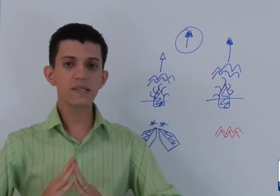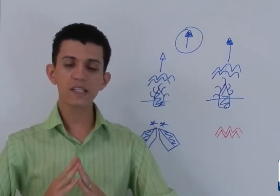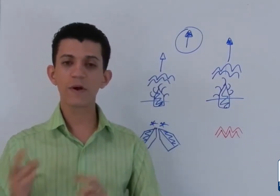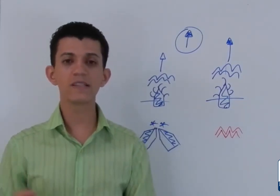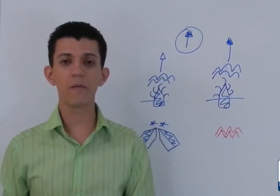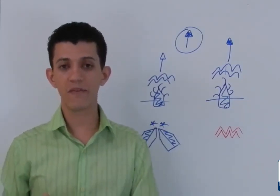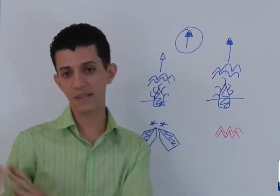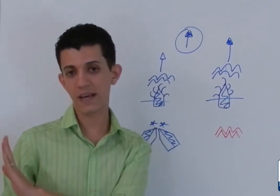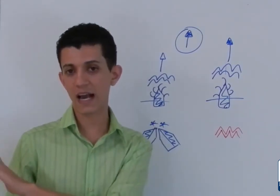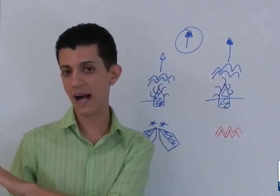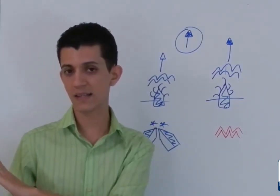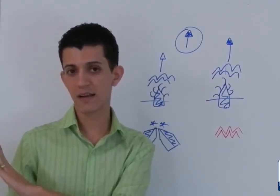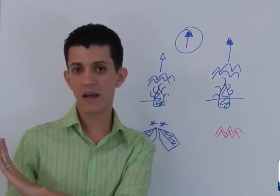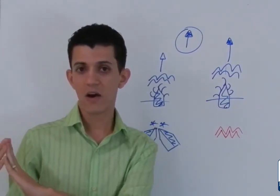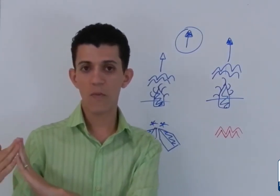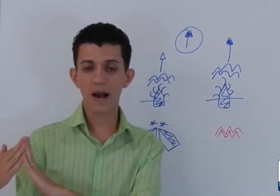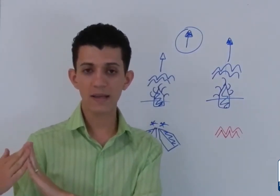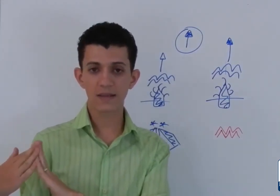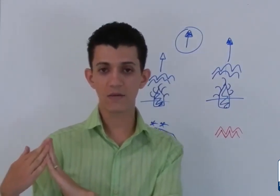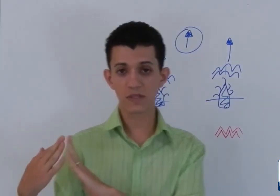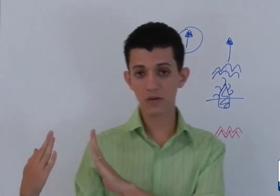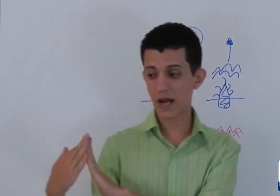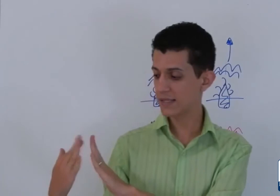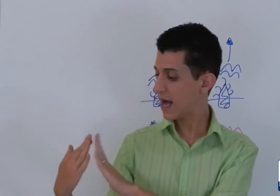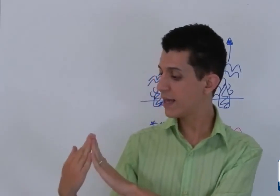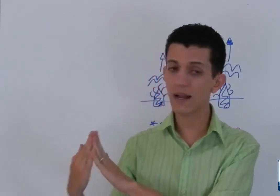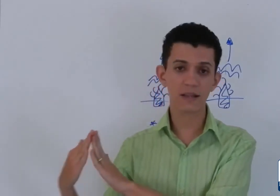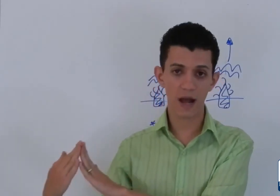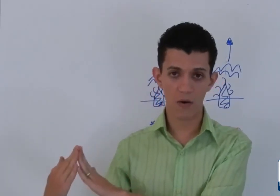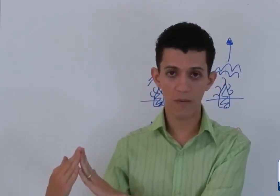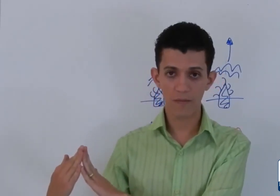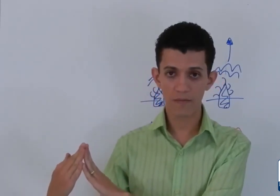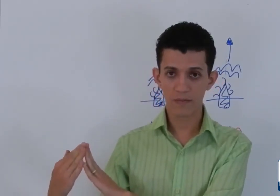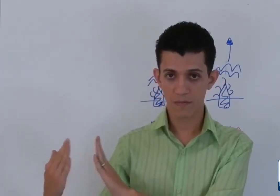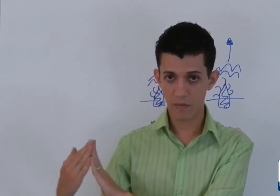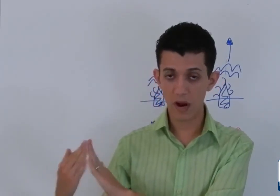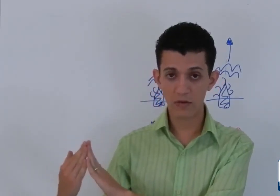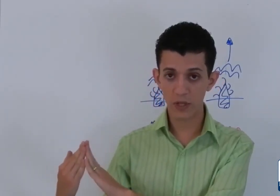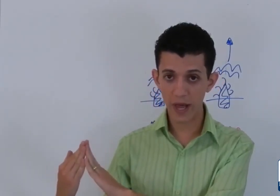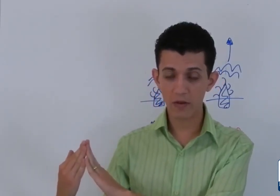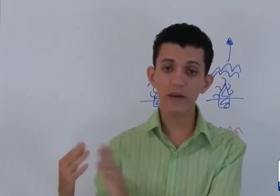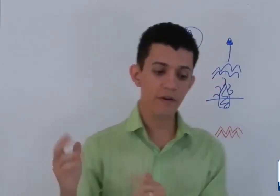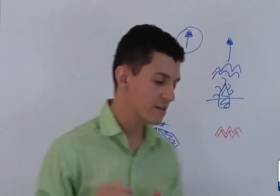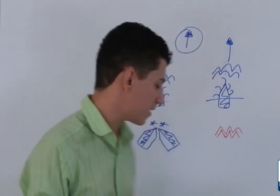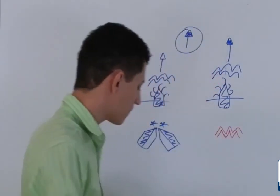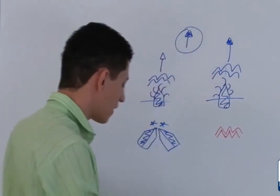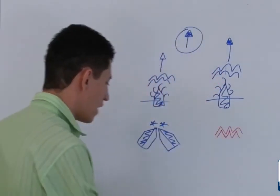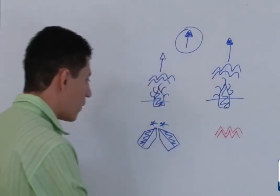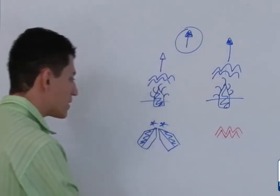quisesse, por exemplo, fazer que a casa, uma casa, o sinal de casa, aqui na lateral, no meu lado direito, o eu ia fazer? Eu ia